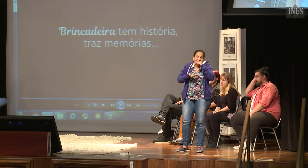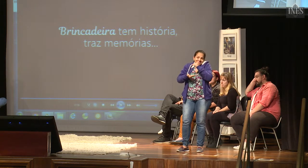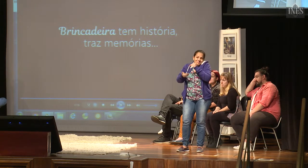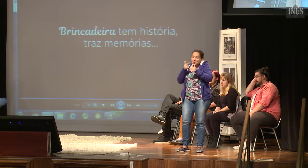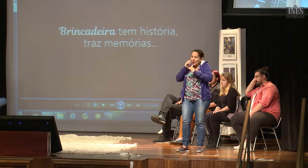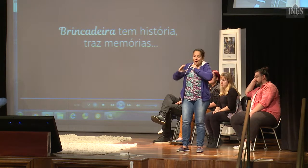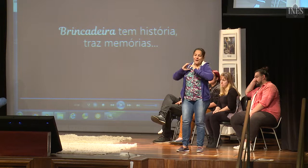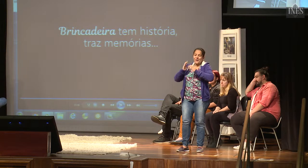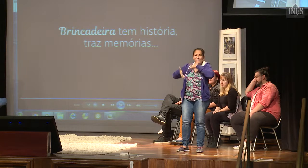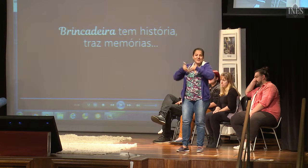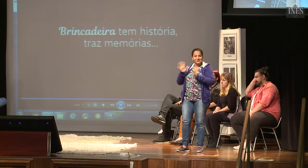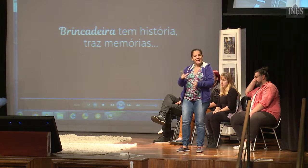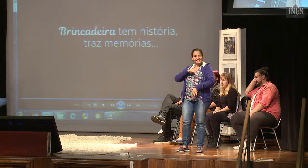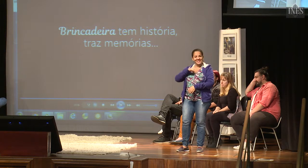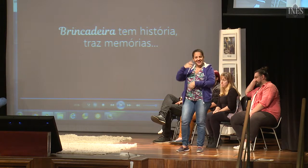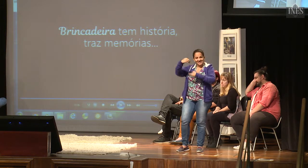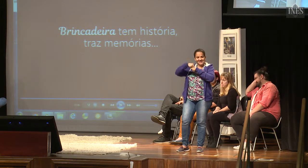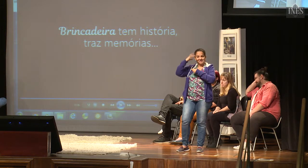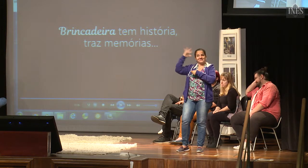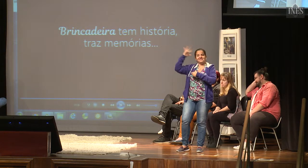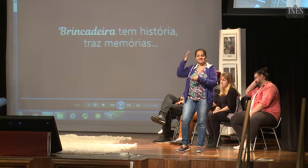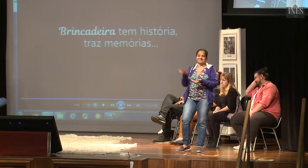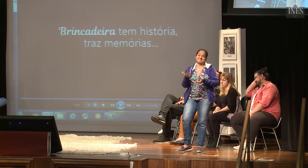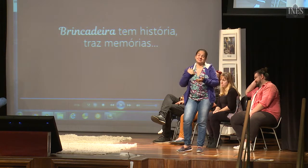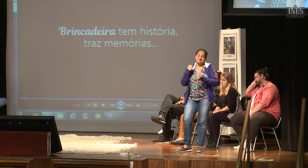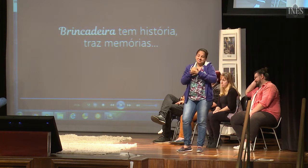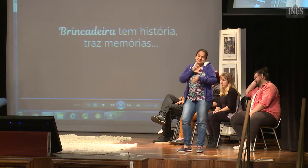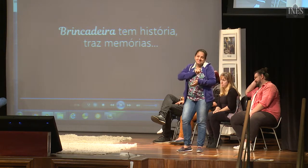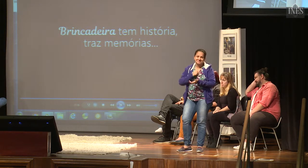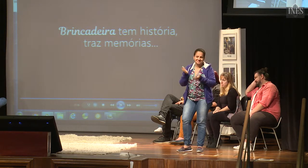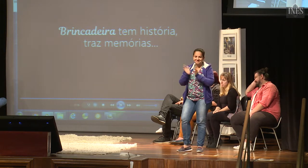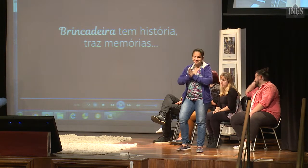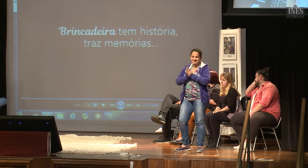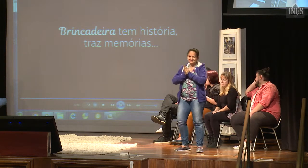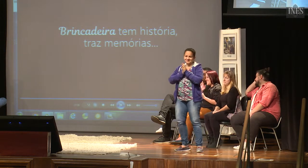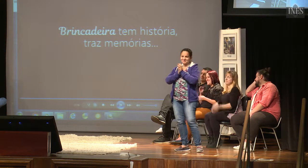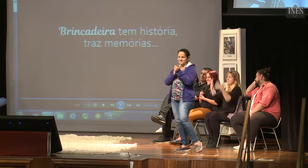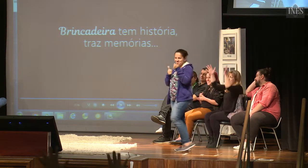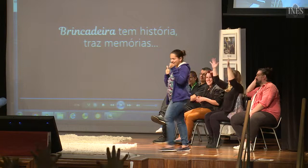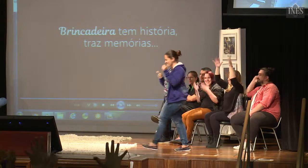que eu amava, mas eu amava muito eram as bonecas, né, de brincar com as bonecas dentro de casa, eu amava. Pronto.